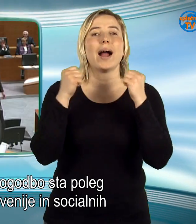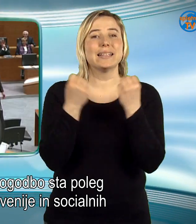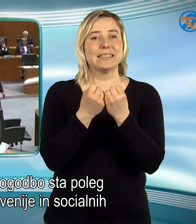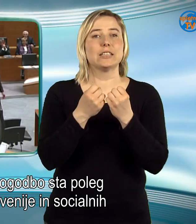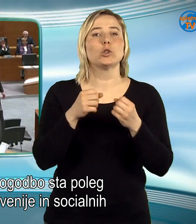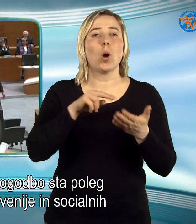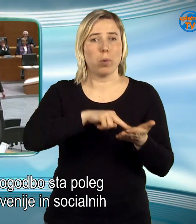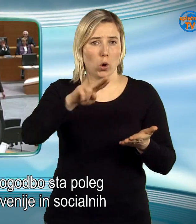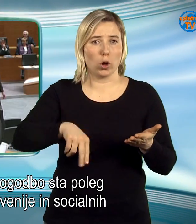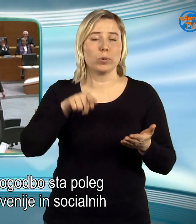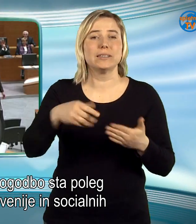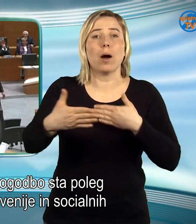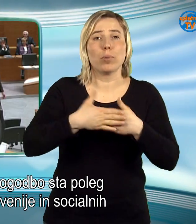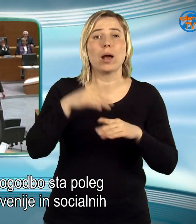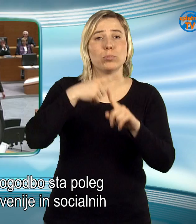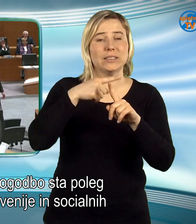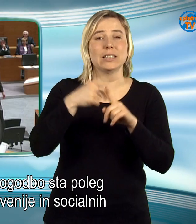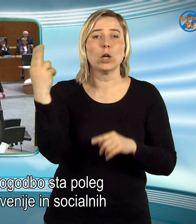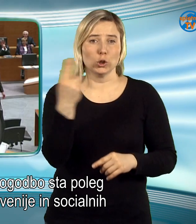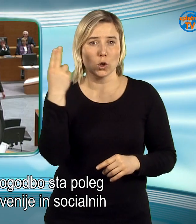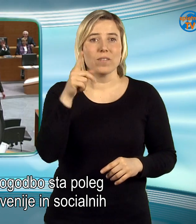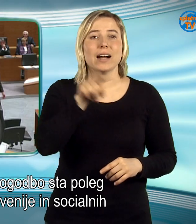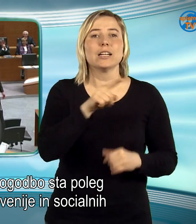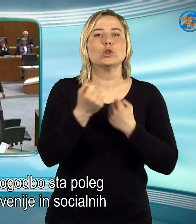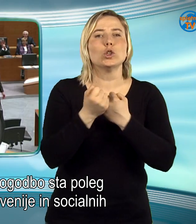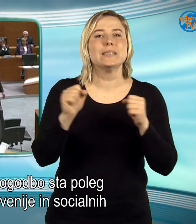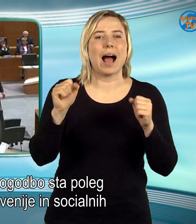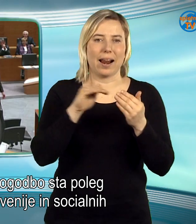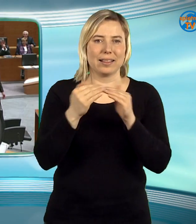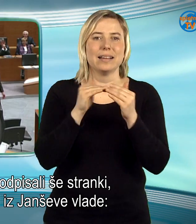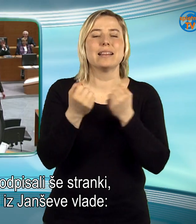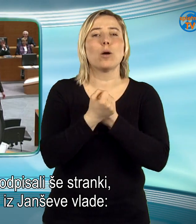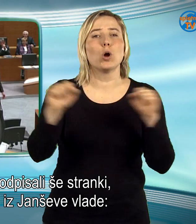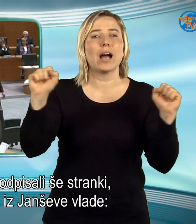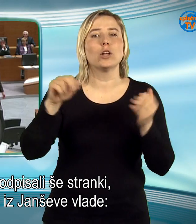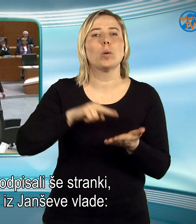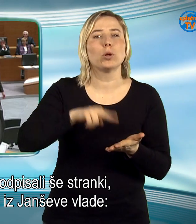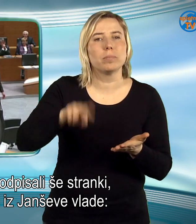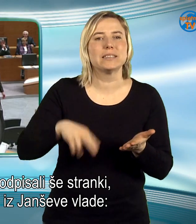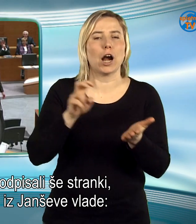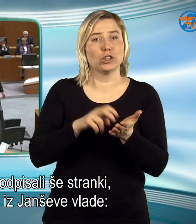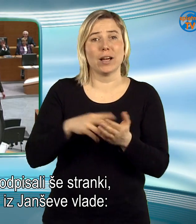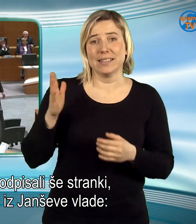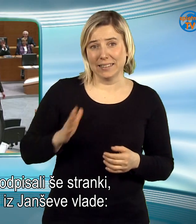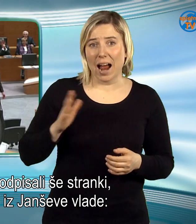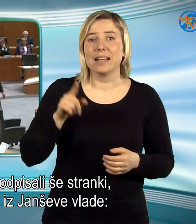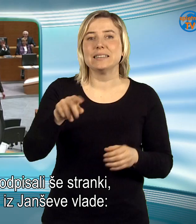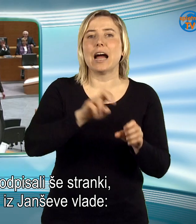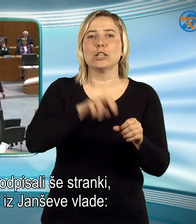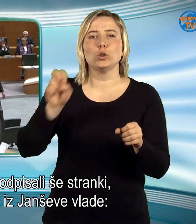Koalicijsko pogodbo sta poleg Pozitivne Slovenije in Socialnih demokratov podpisali še stranki, ki sta izstopili iz